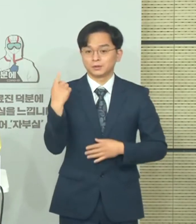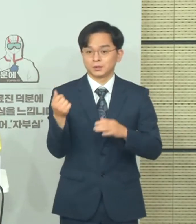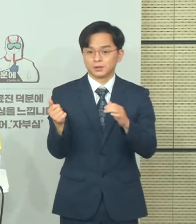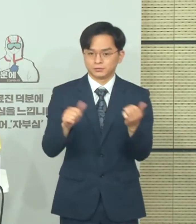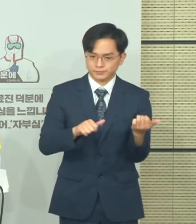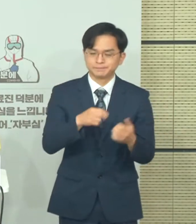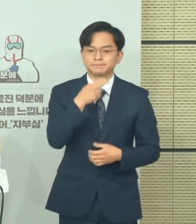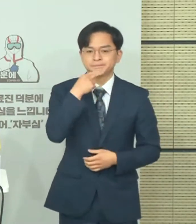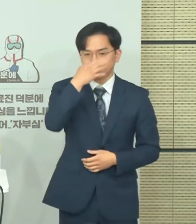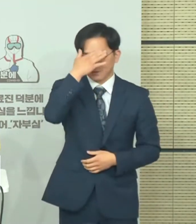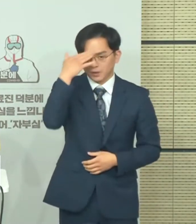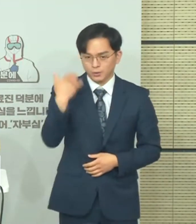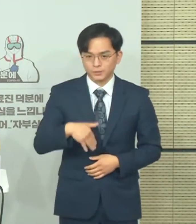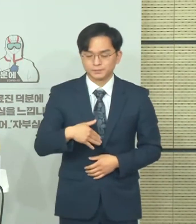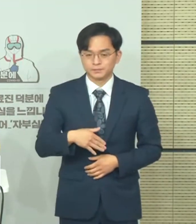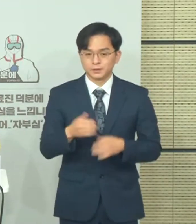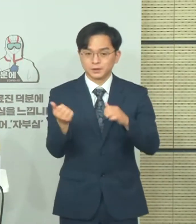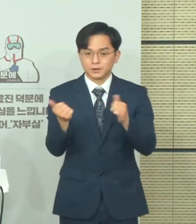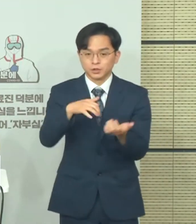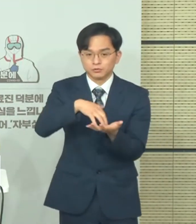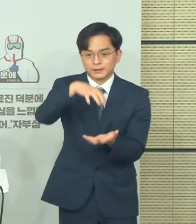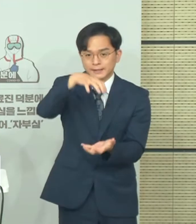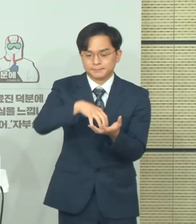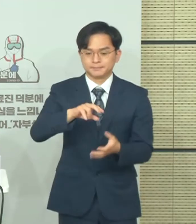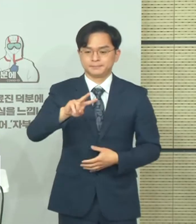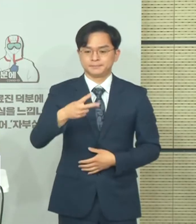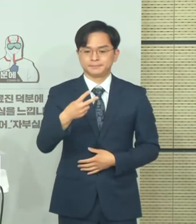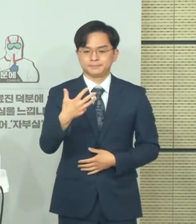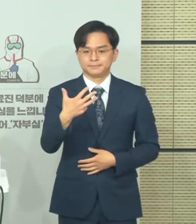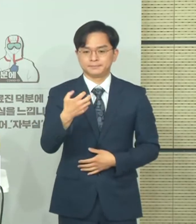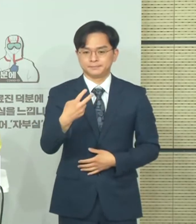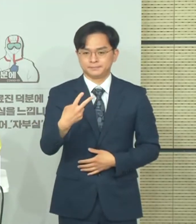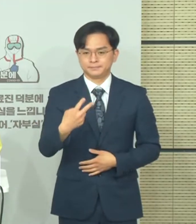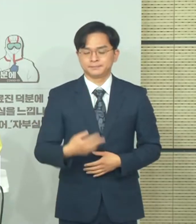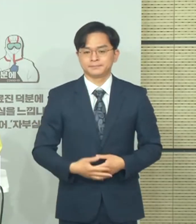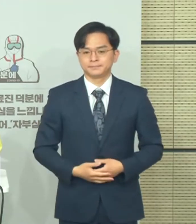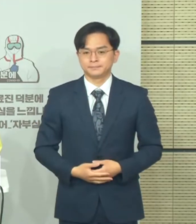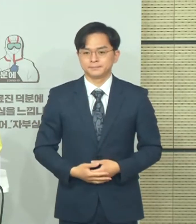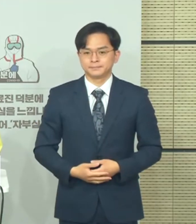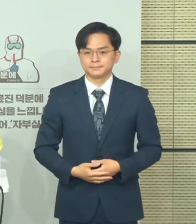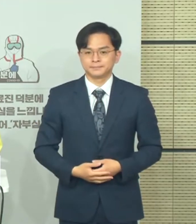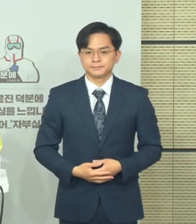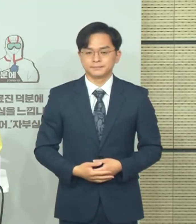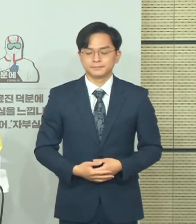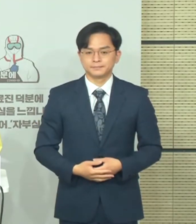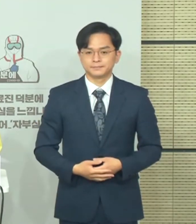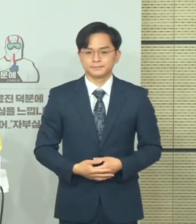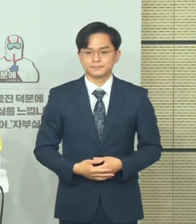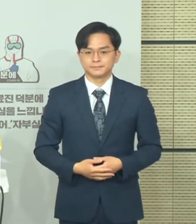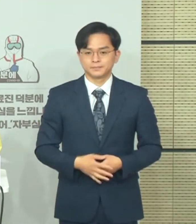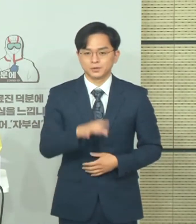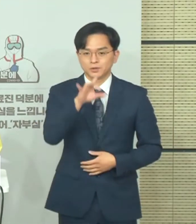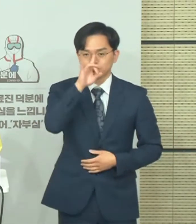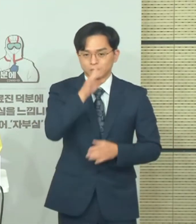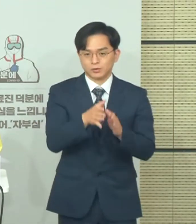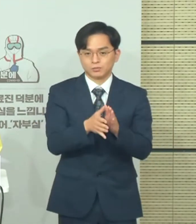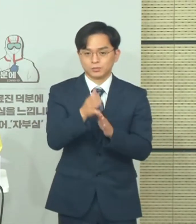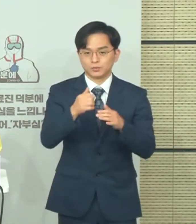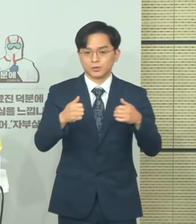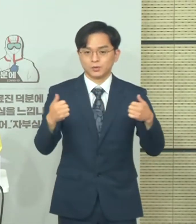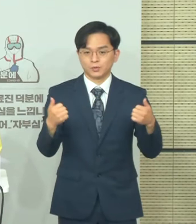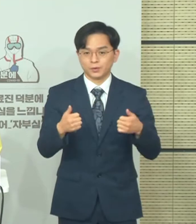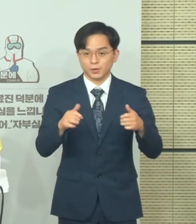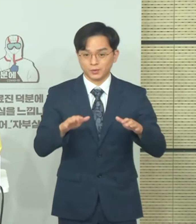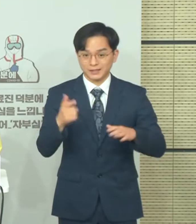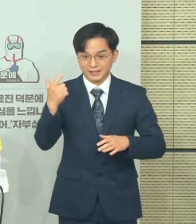없었고 현재까지 총 사망자수는 282명 입니다 오늘 중대 번 1차장 인 황 너무